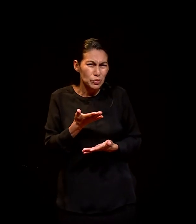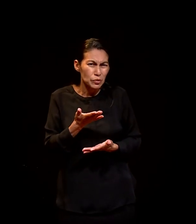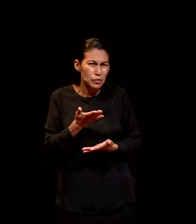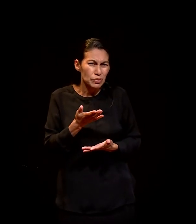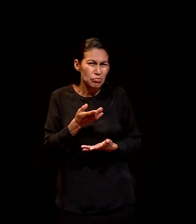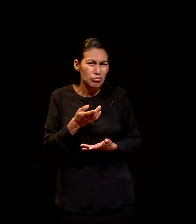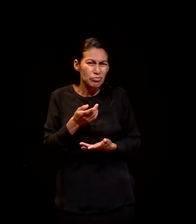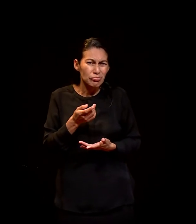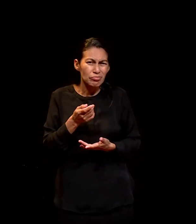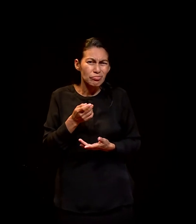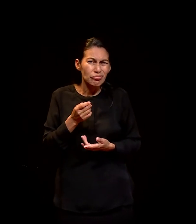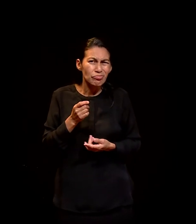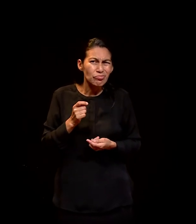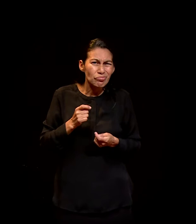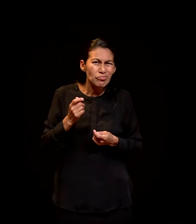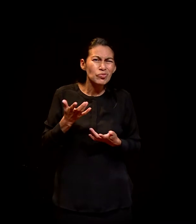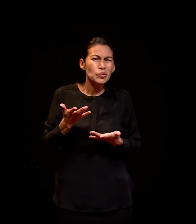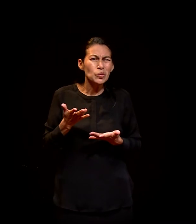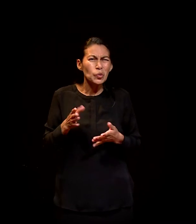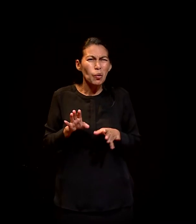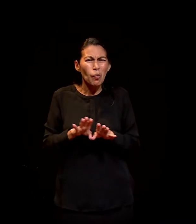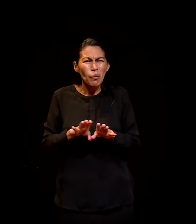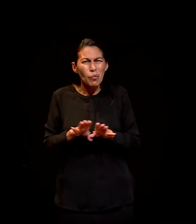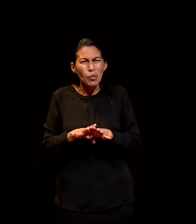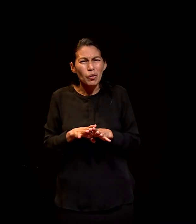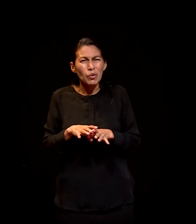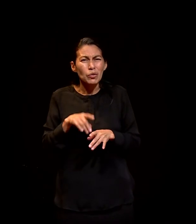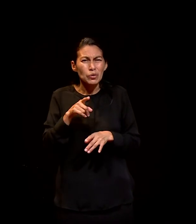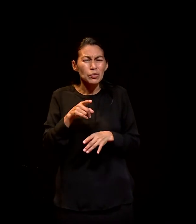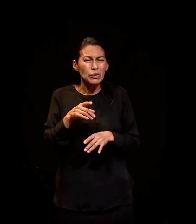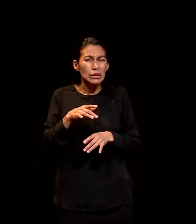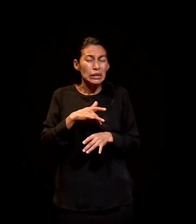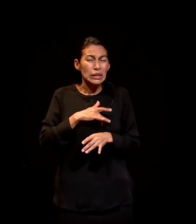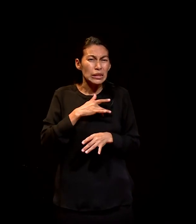en cierta manera quería tener